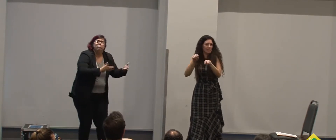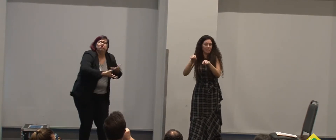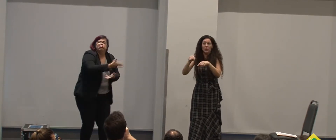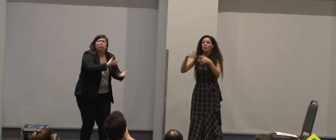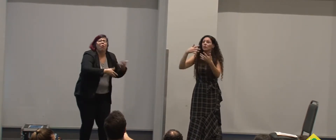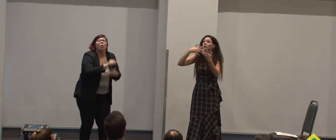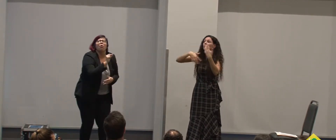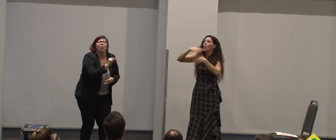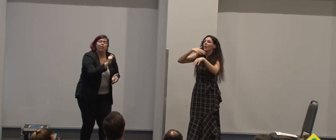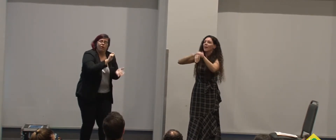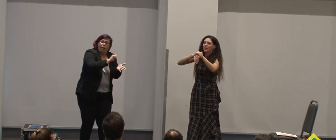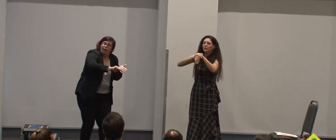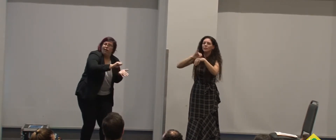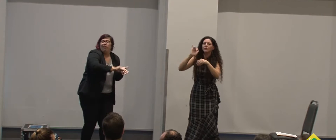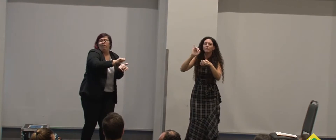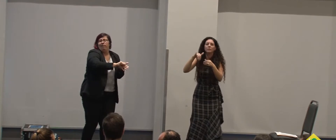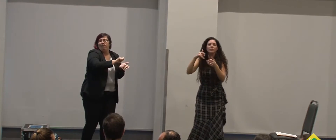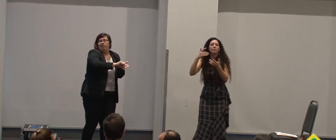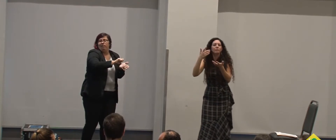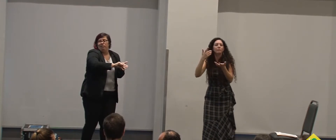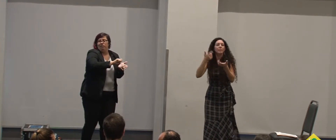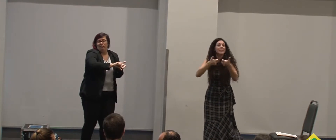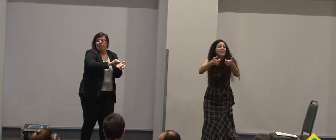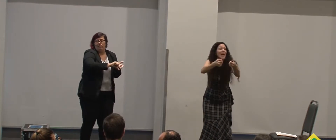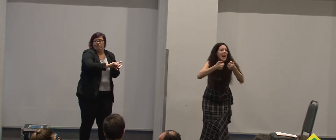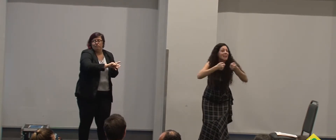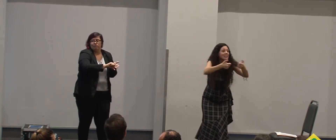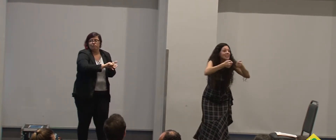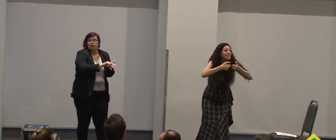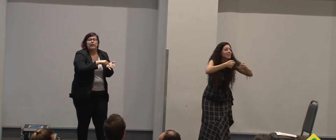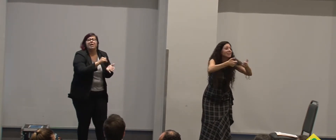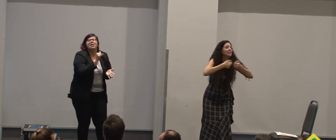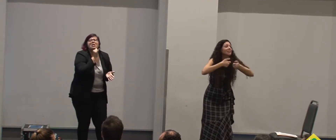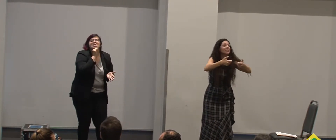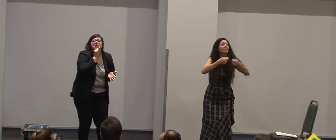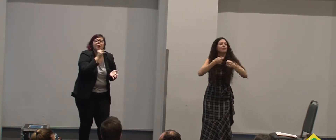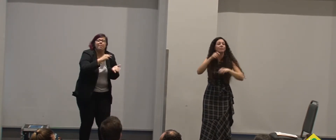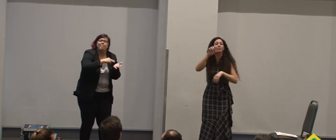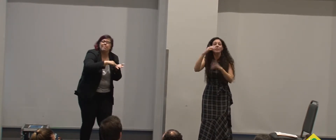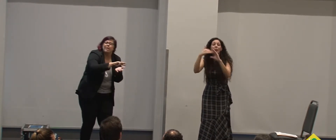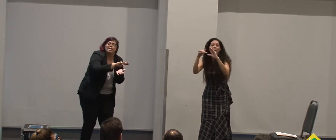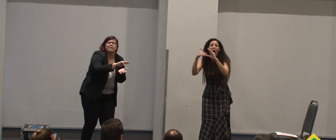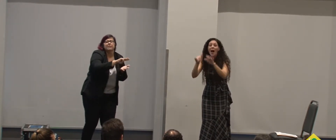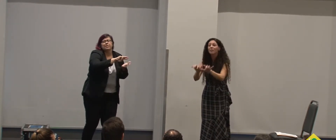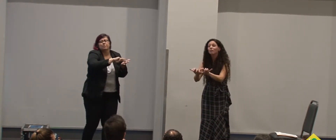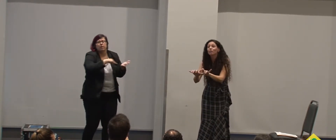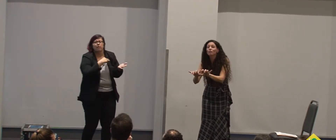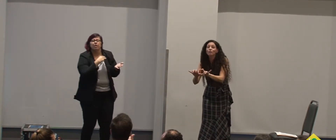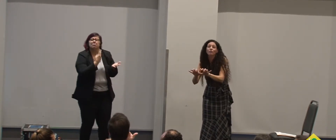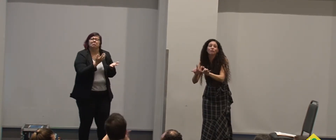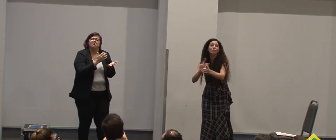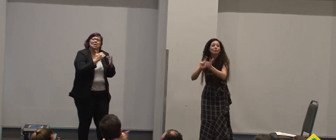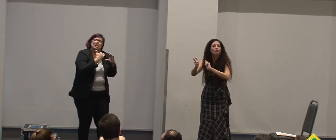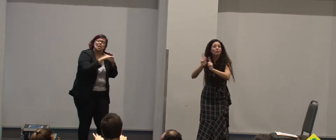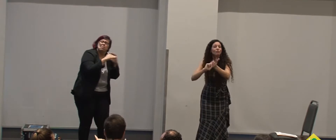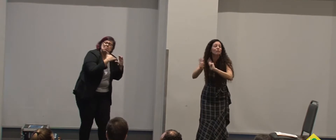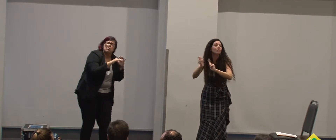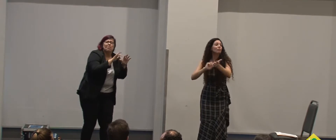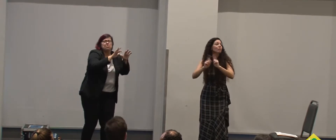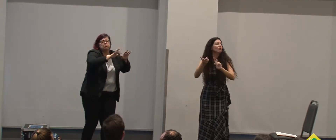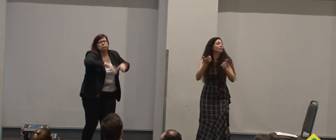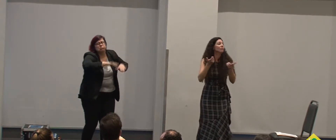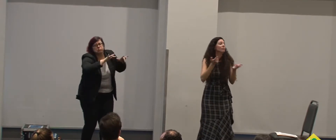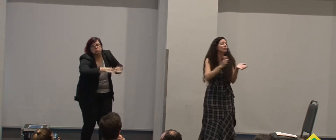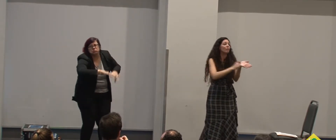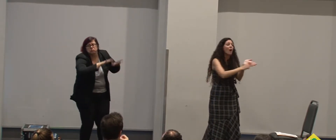Agora, quando a gente muda esse tipo de registro para o inglês escrito, né, que é esse mesmo interacional, por exemplo, quando a gente está mandando